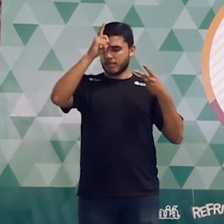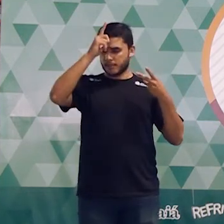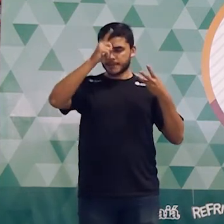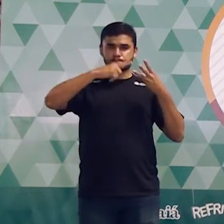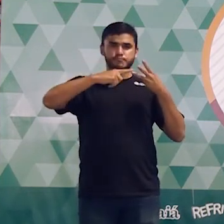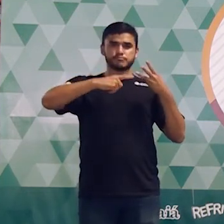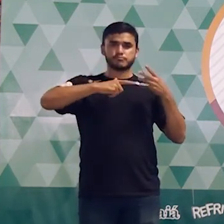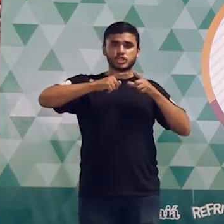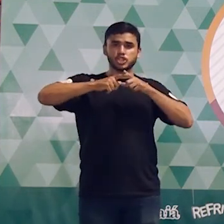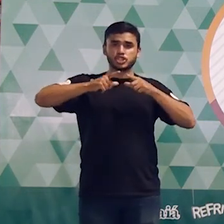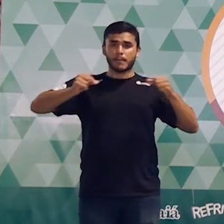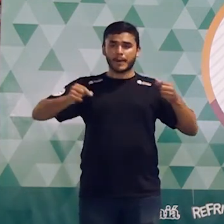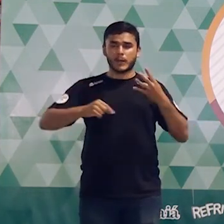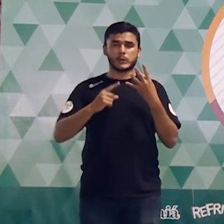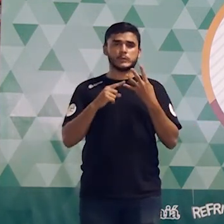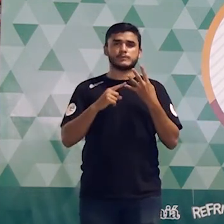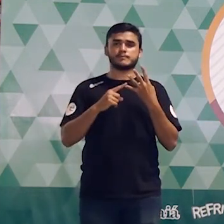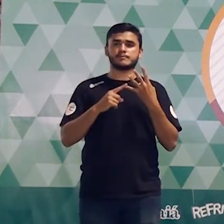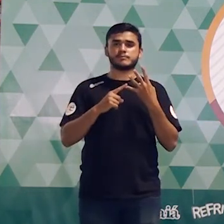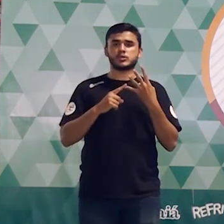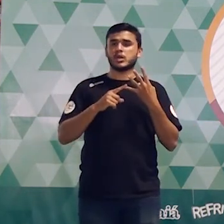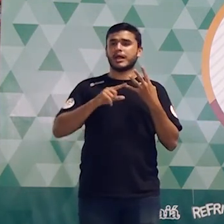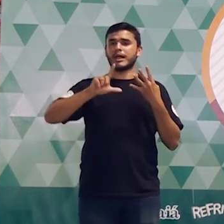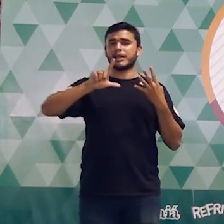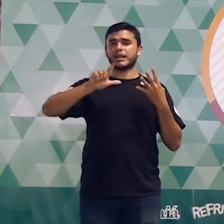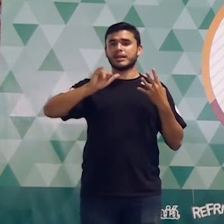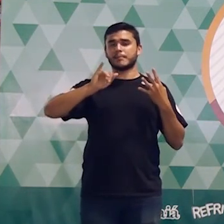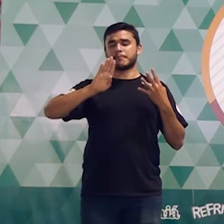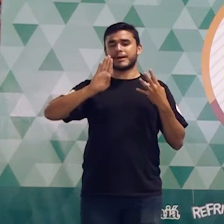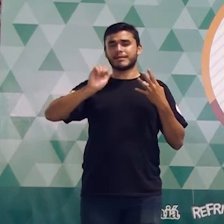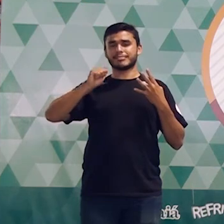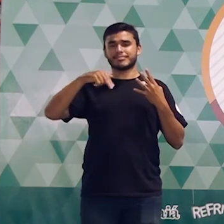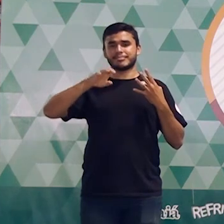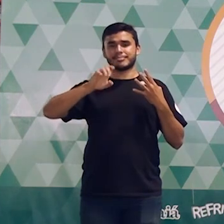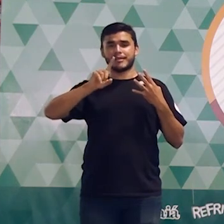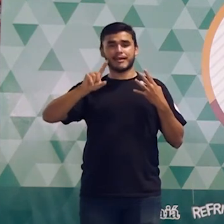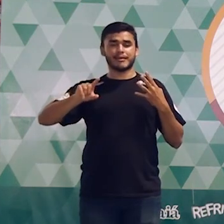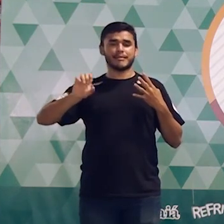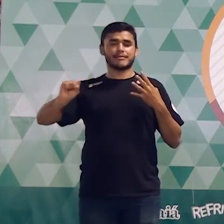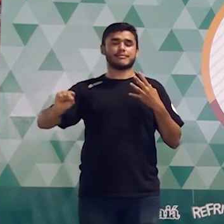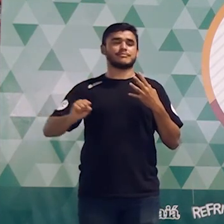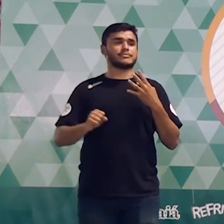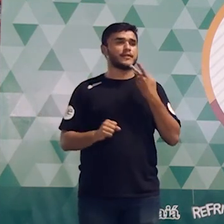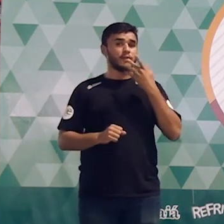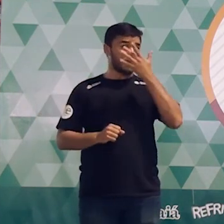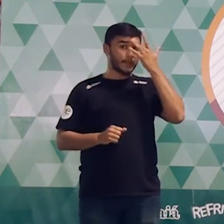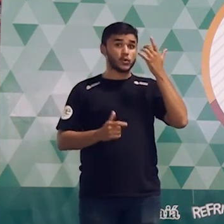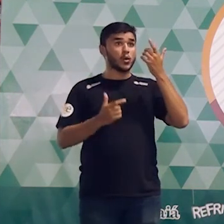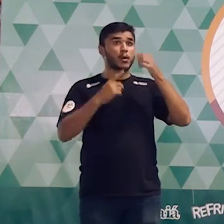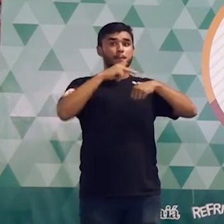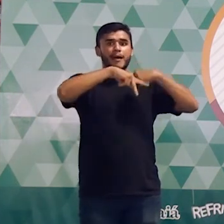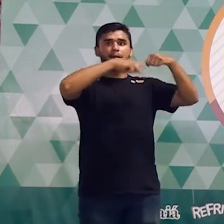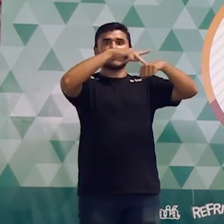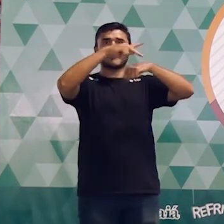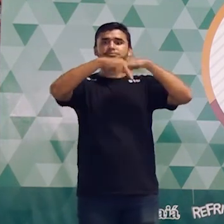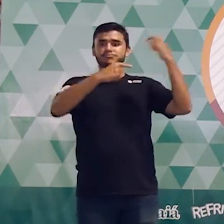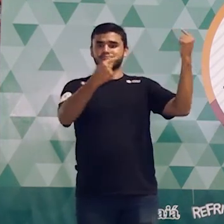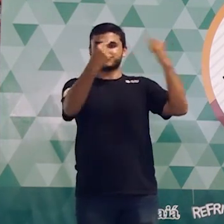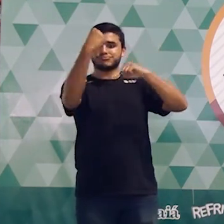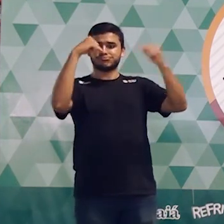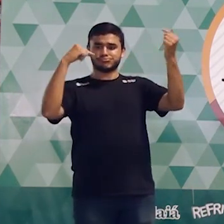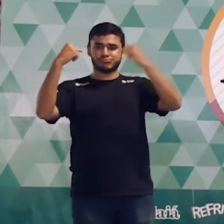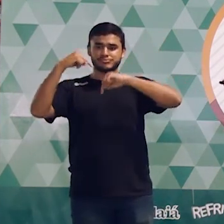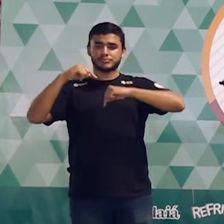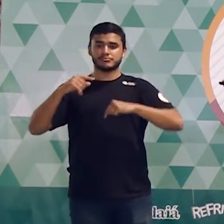japonês, espanhol, sírios libaneses, vinha gente de todo canto para cá. Nessa época, a gente não podia usar